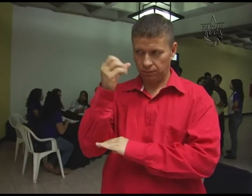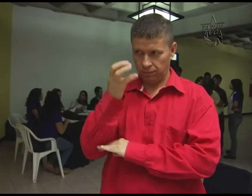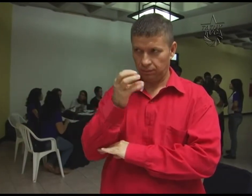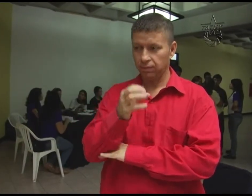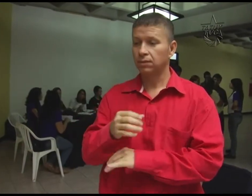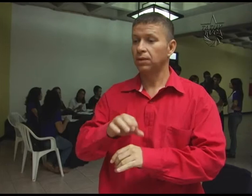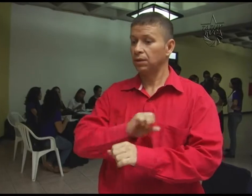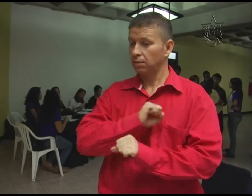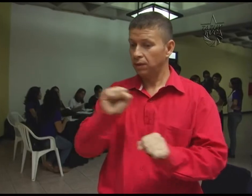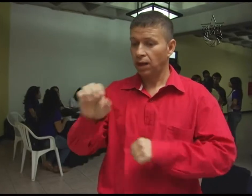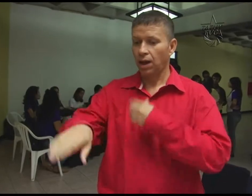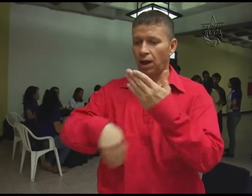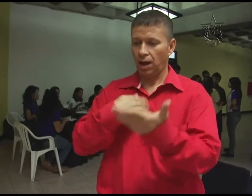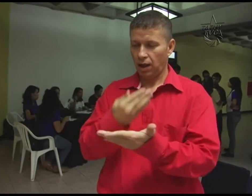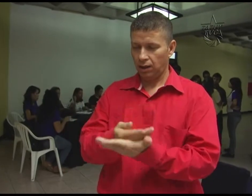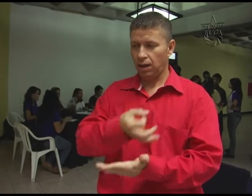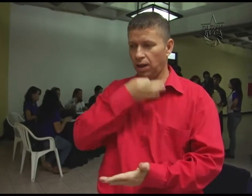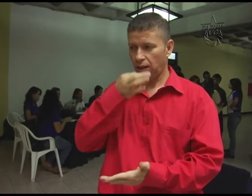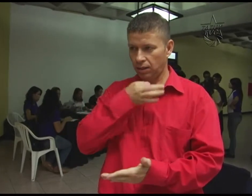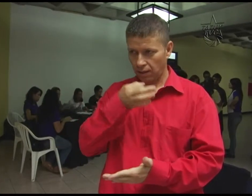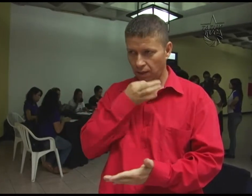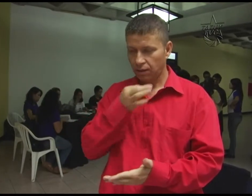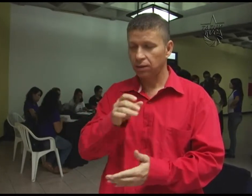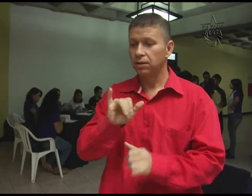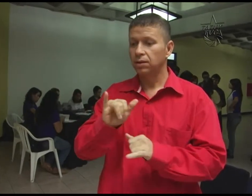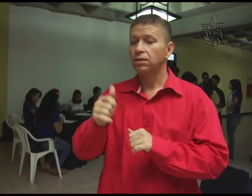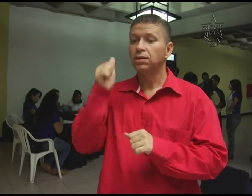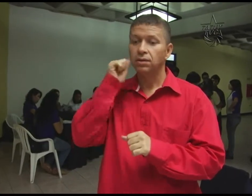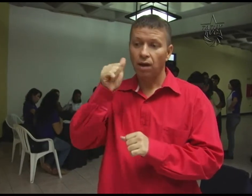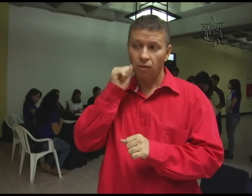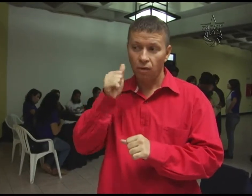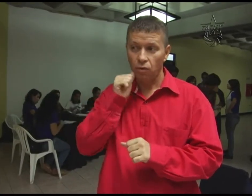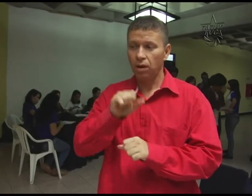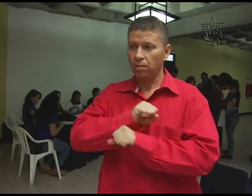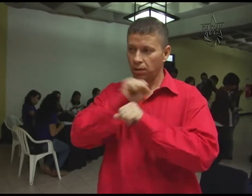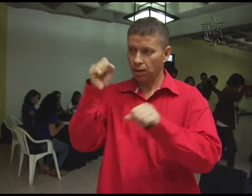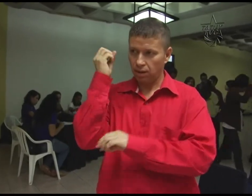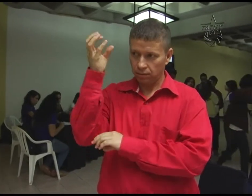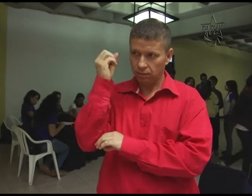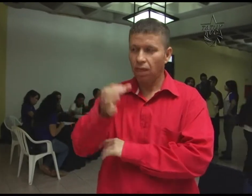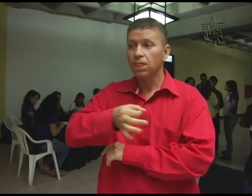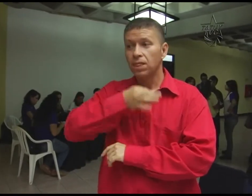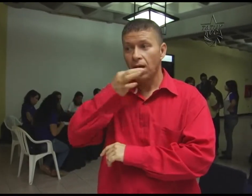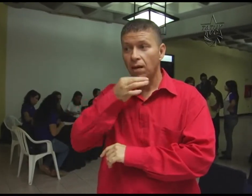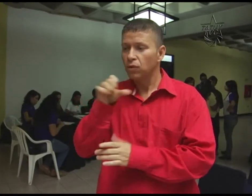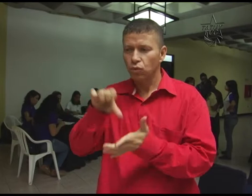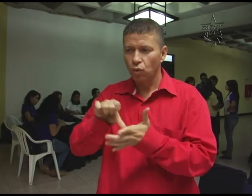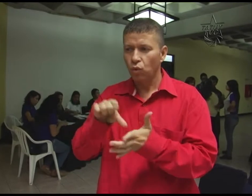realizar en el festival y durante estos 3 días, en horas de la mañana hasta la tarde, como el